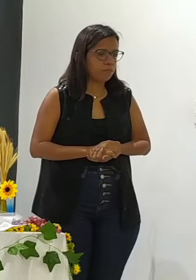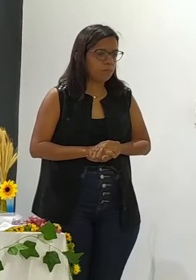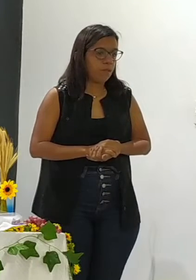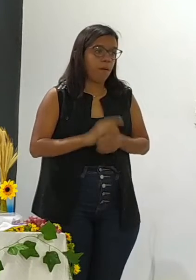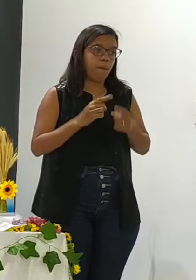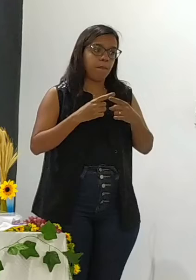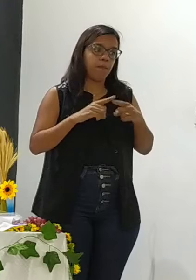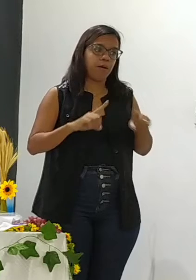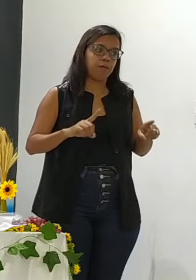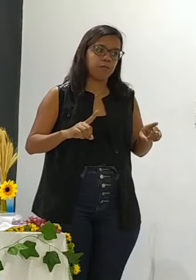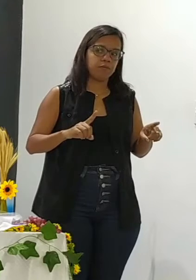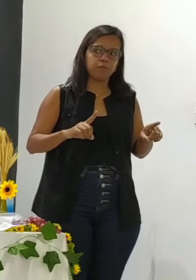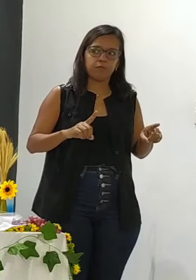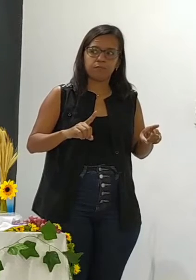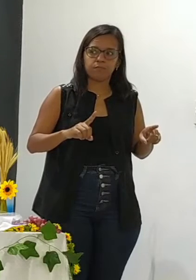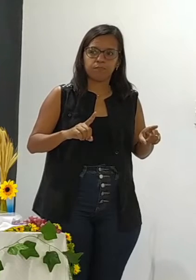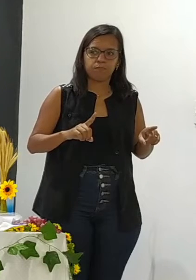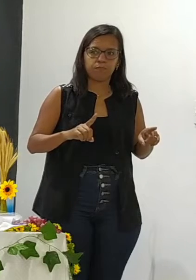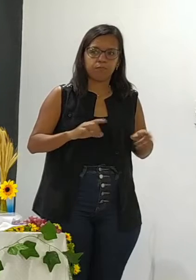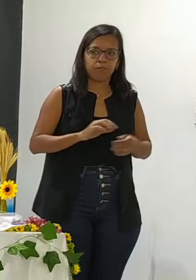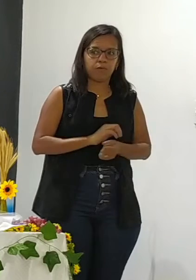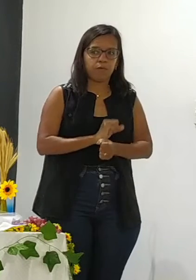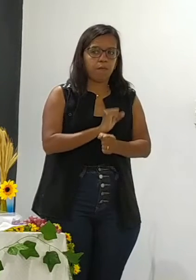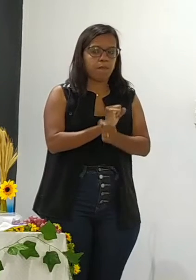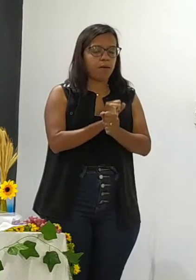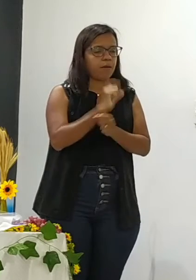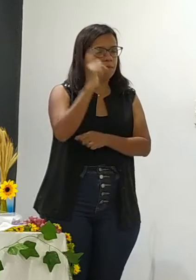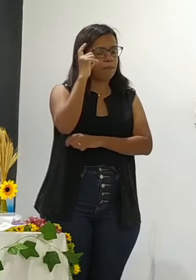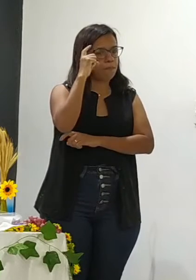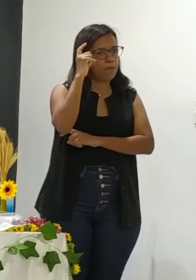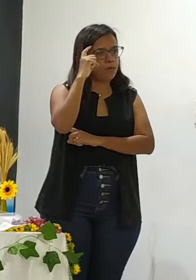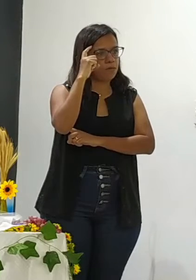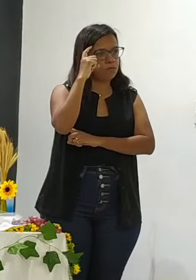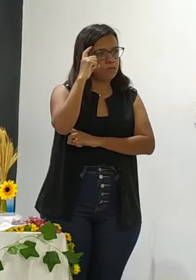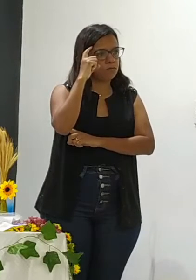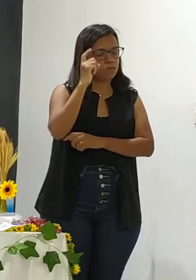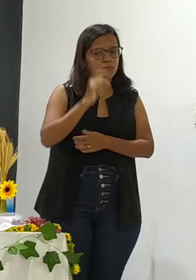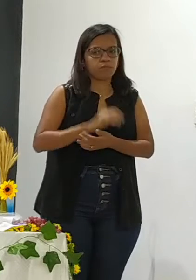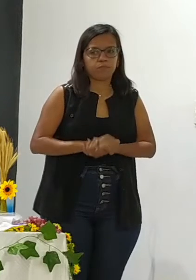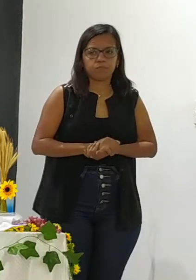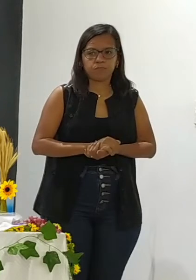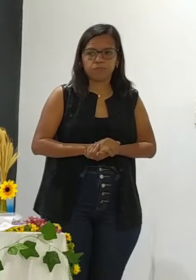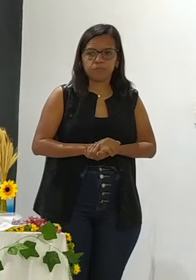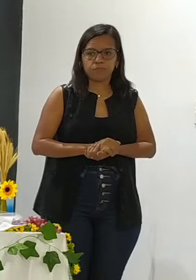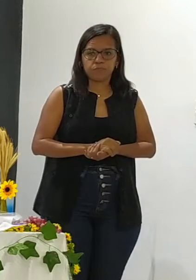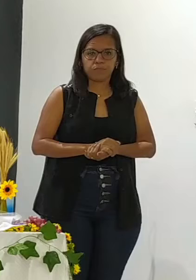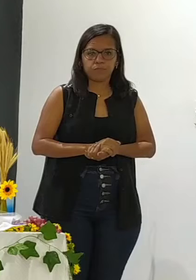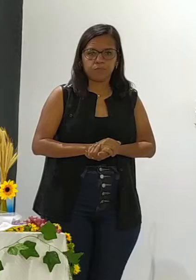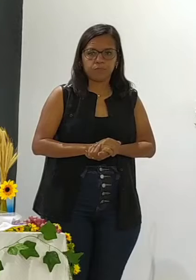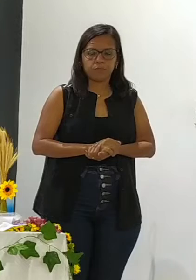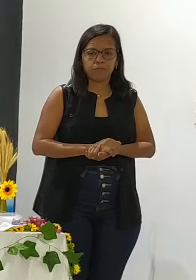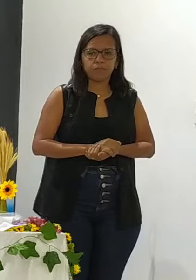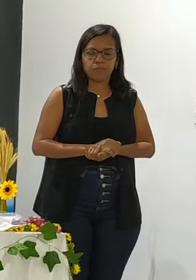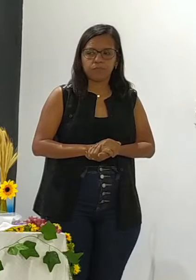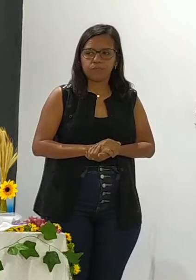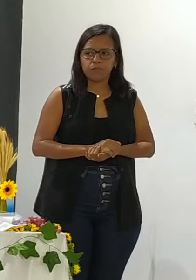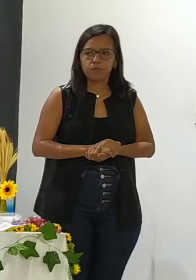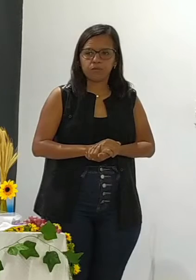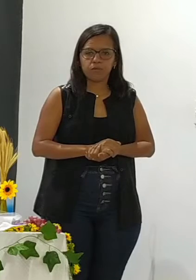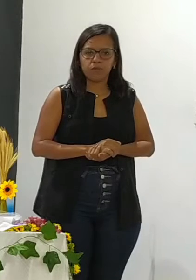Mas aí, depois eu paro, analiso e mas Deus ainda não falou nada comigo sobre isso.